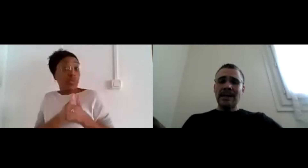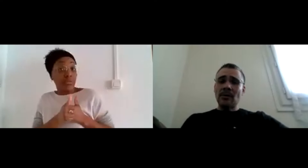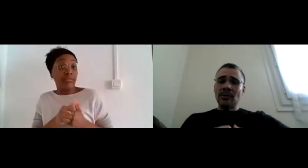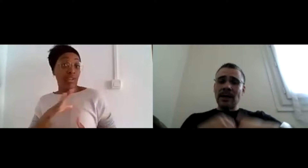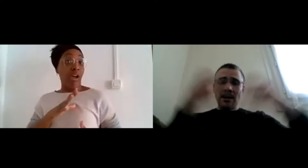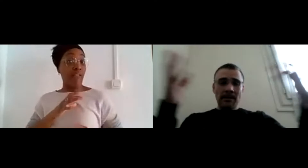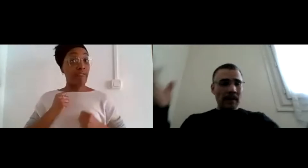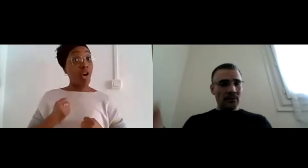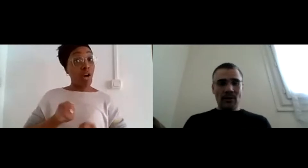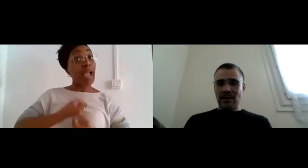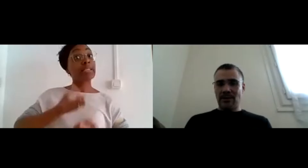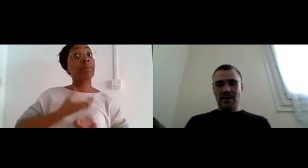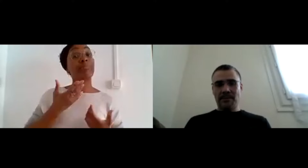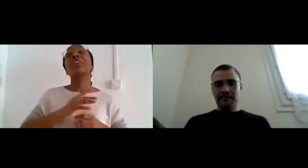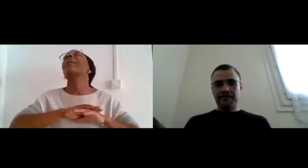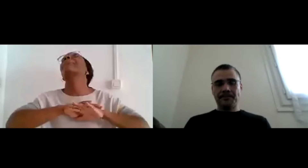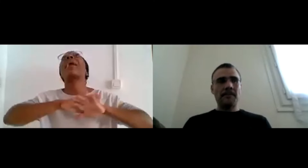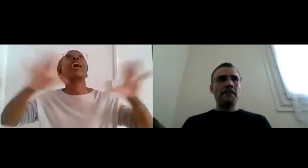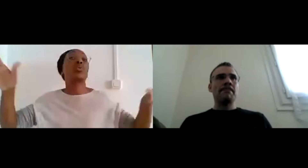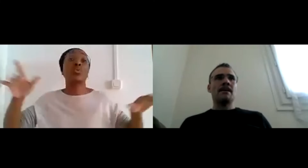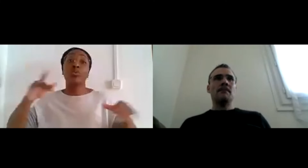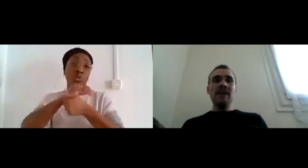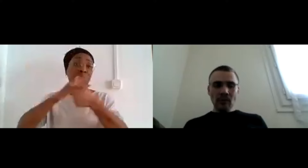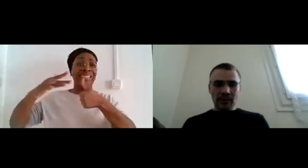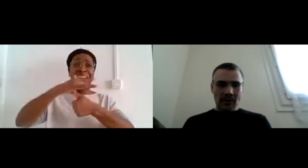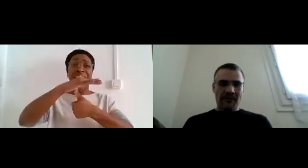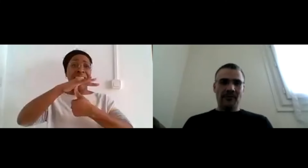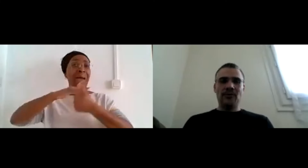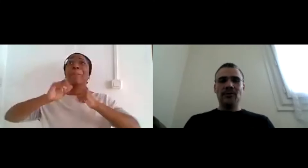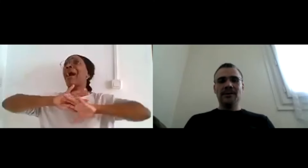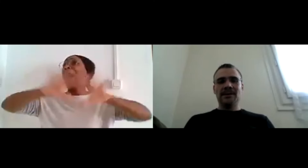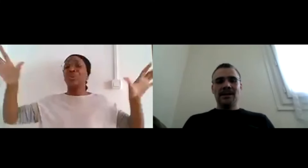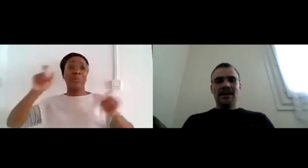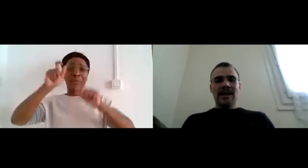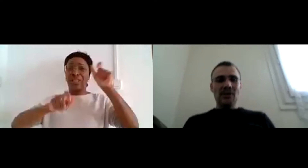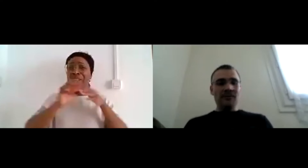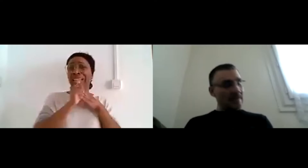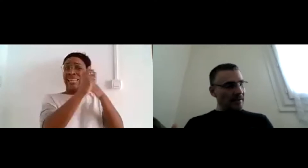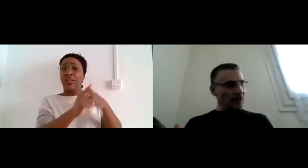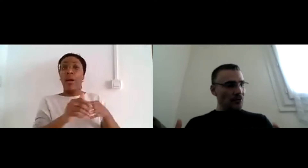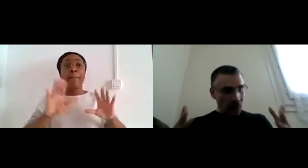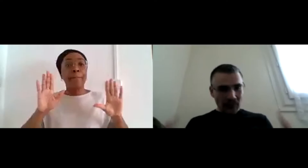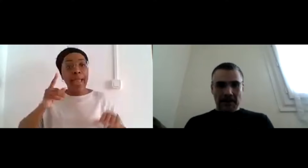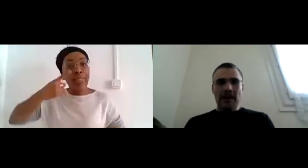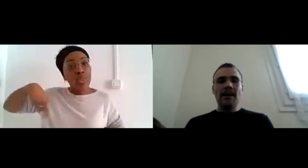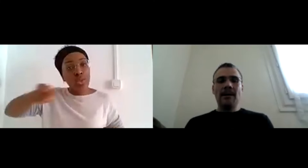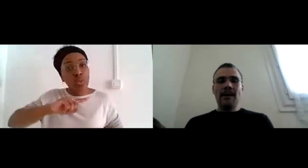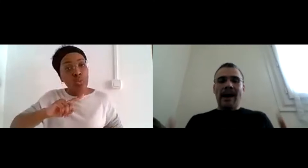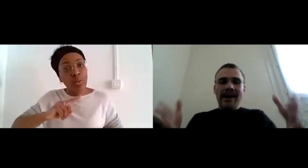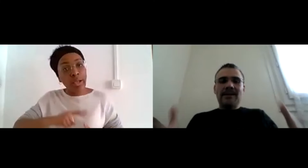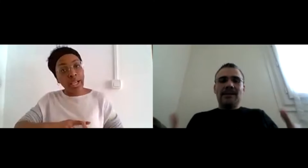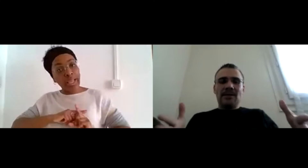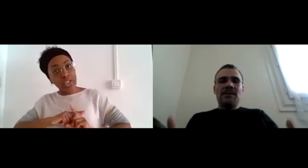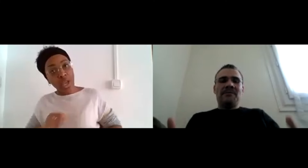Et ça, on en a partout dans la société. Mais nous, en tant qu'enfants de Dieu, est-ce que vous savez que Dieu nous appelle